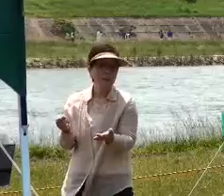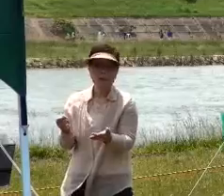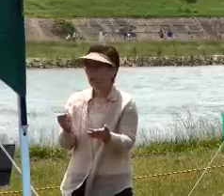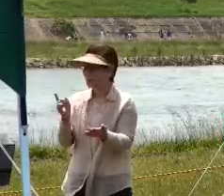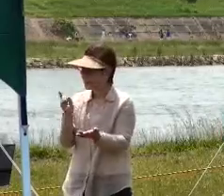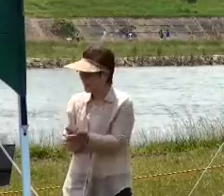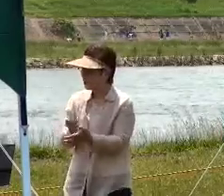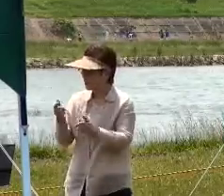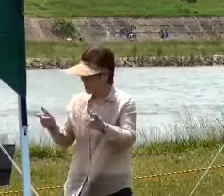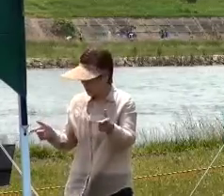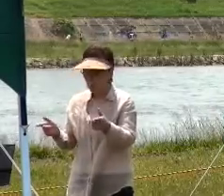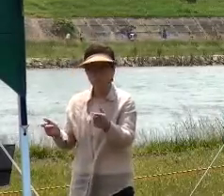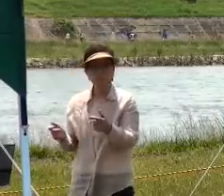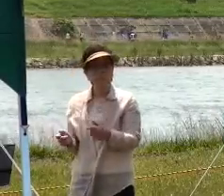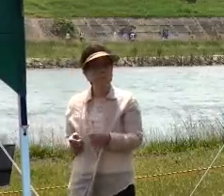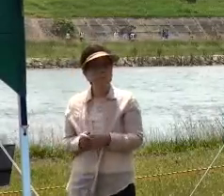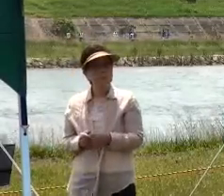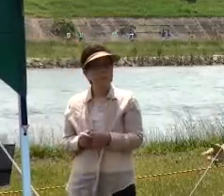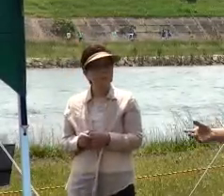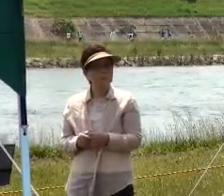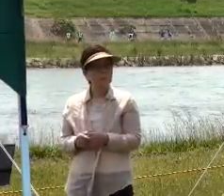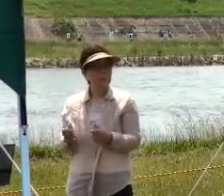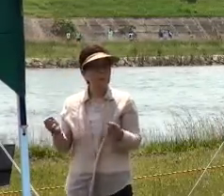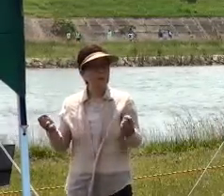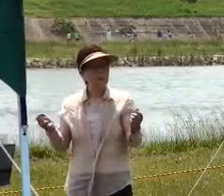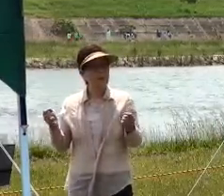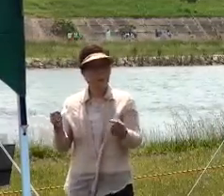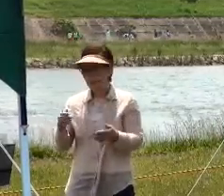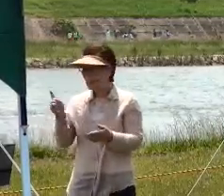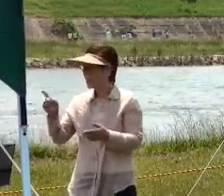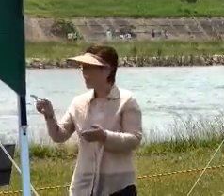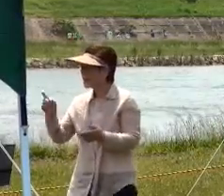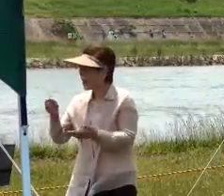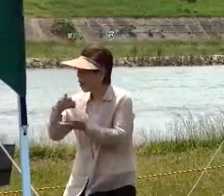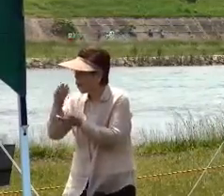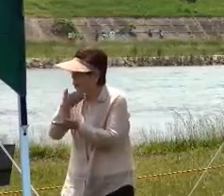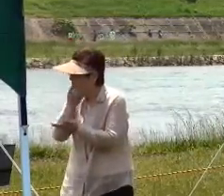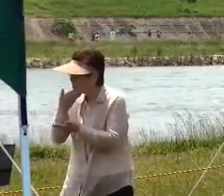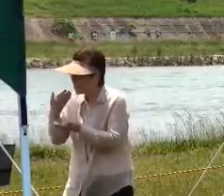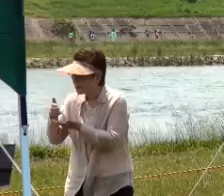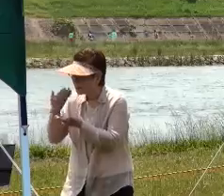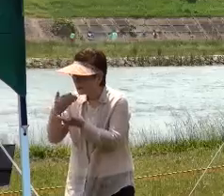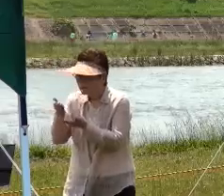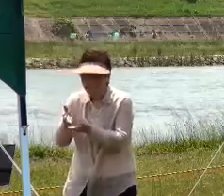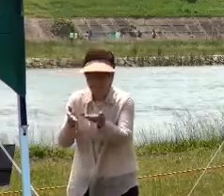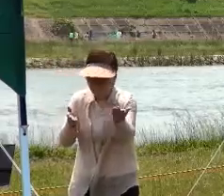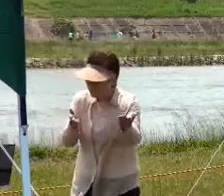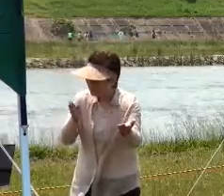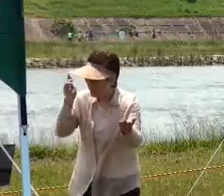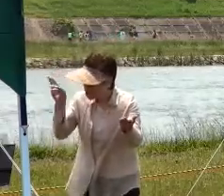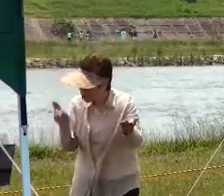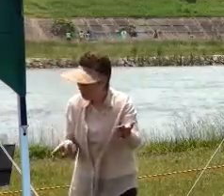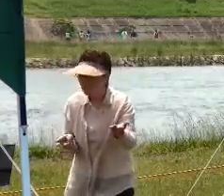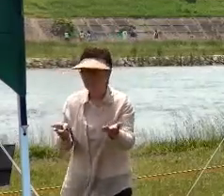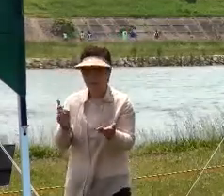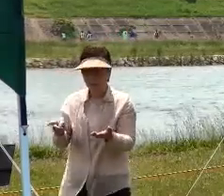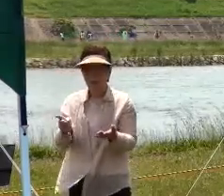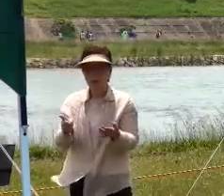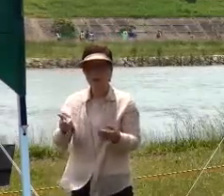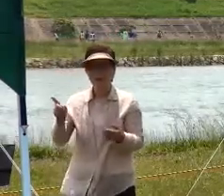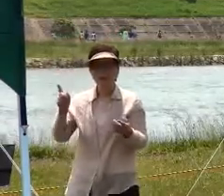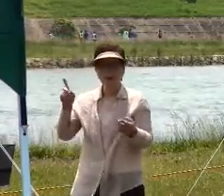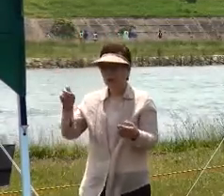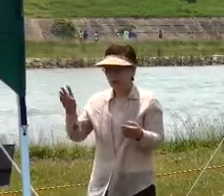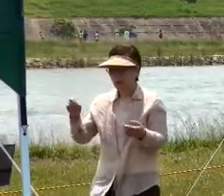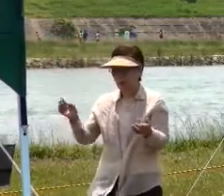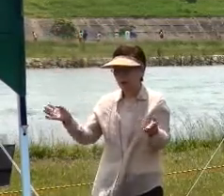と思うんですよ、ね、多分なんかご馳走するでしょう、ね、でも1万円なくして5000円ぐらいご